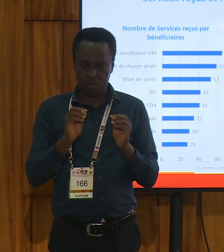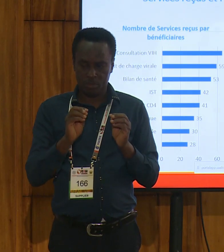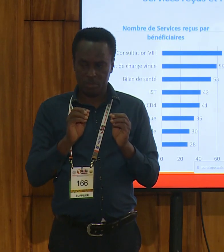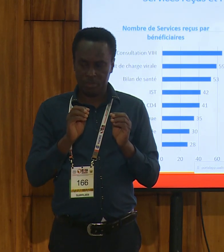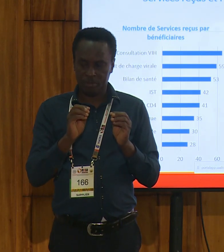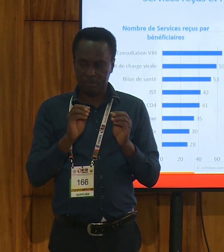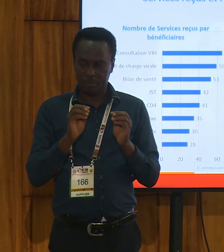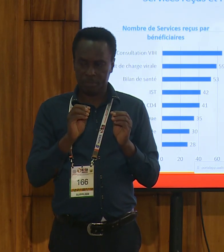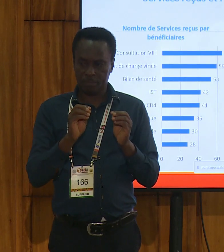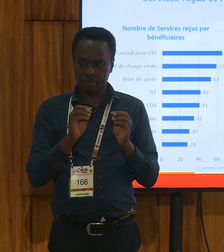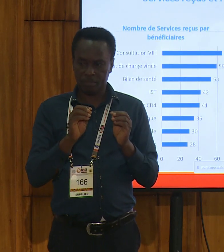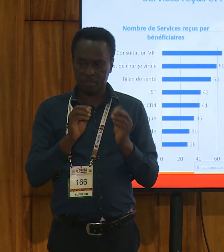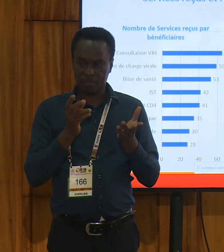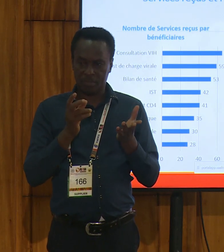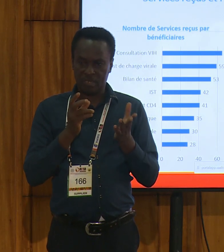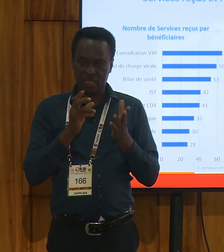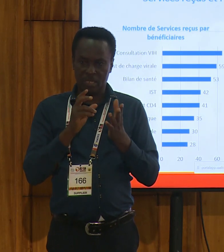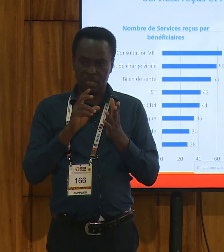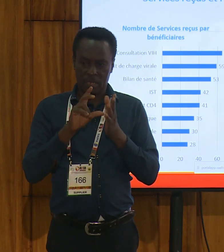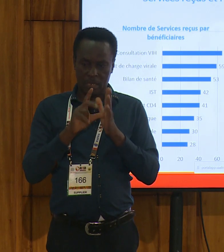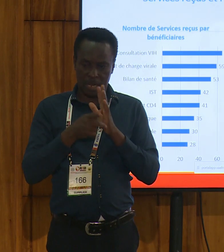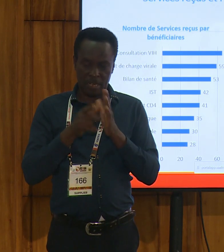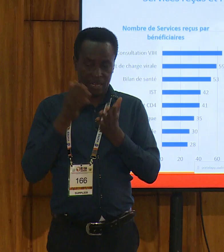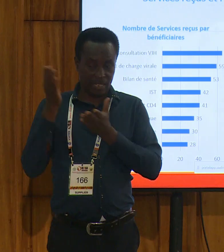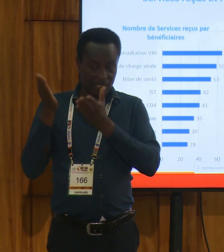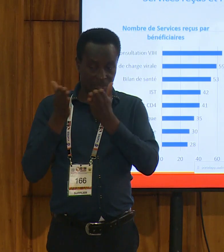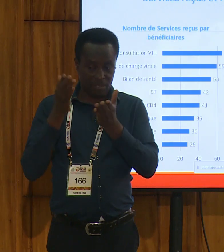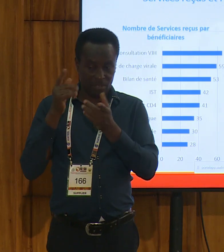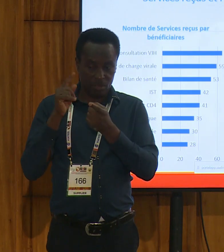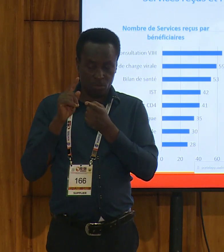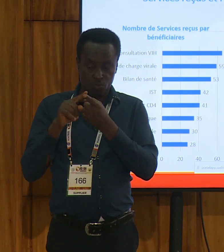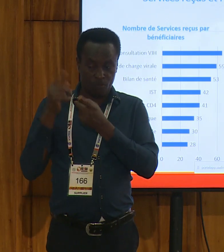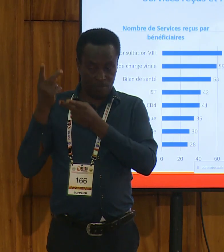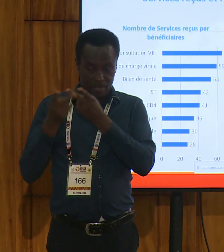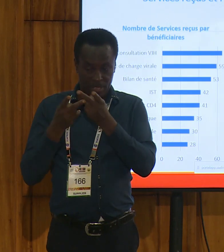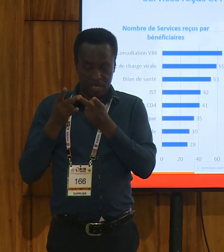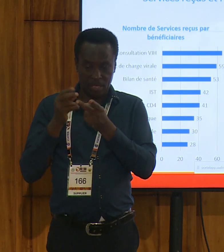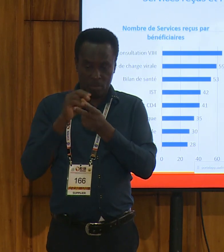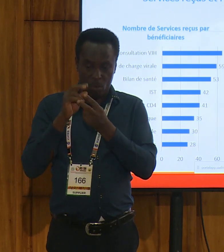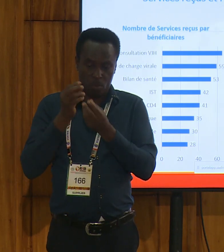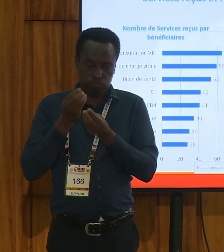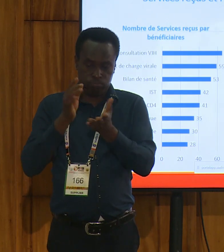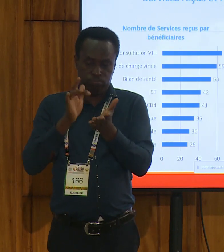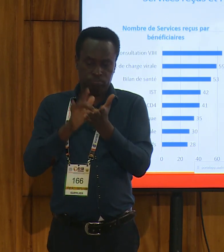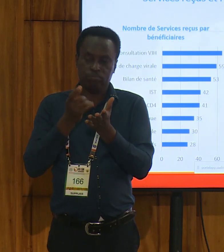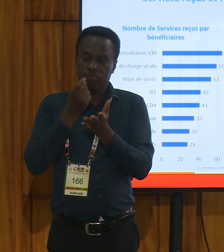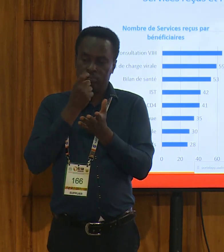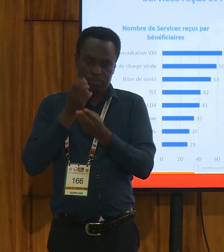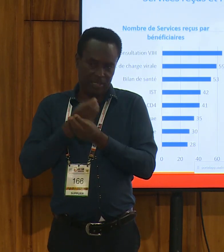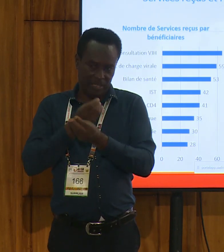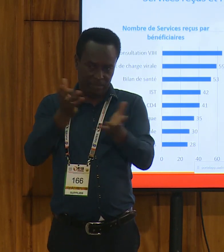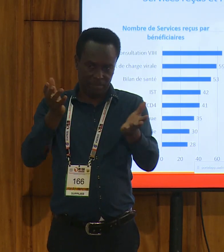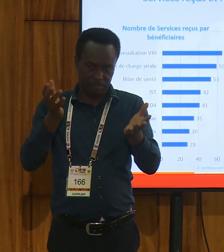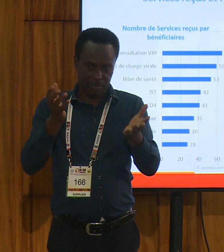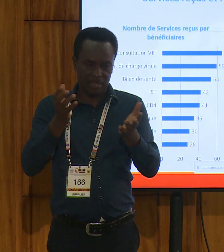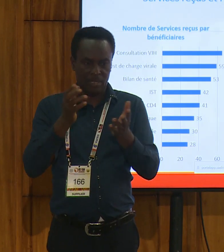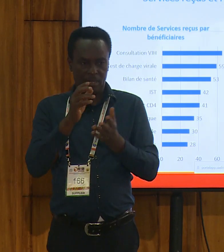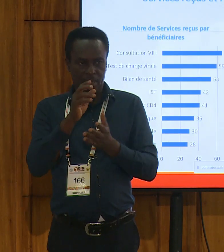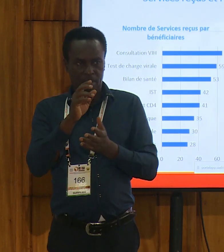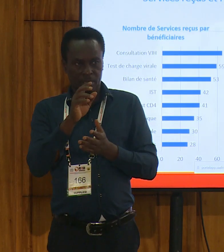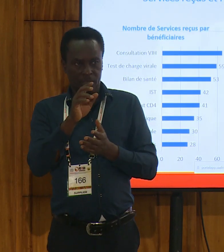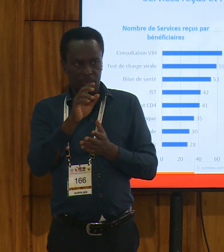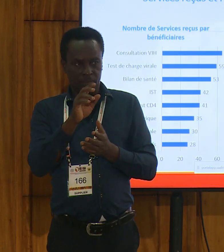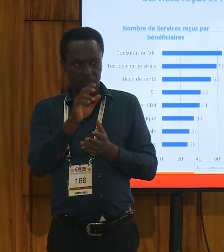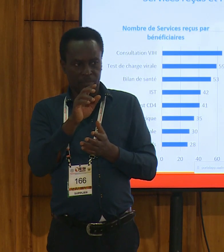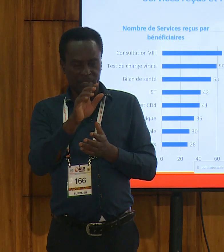ont. En termes d'accès aux services de dépistage des IST lorsque c'est nécessaire,